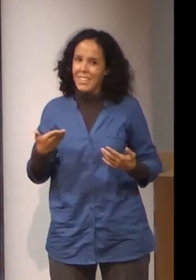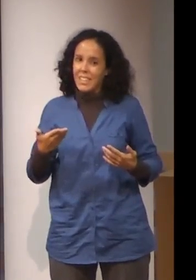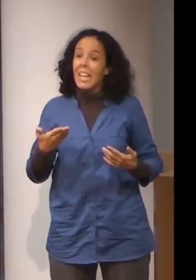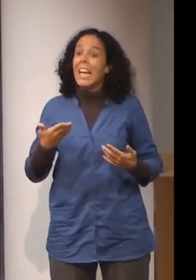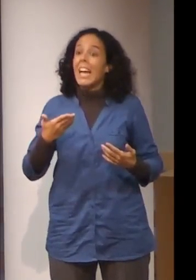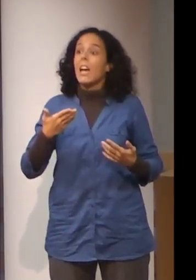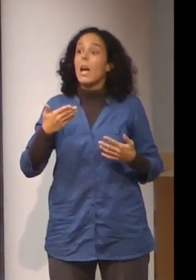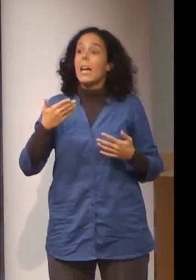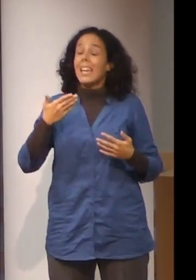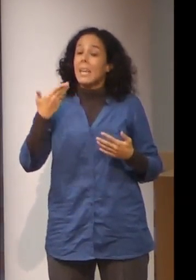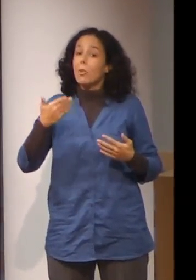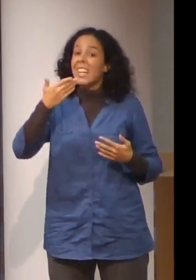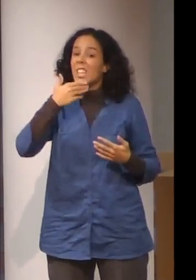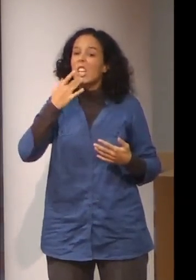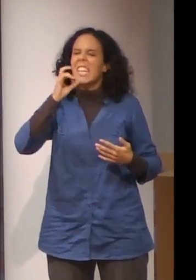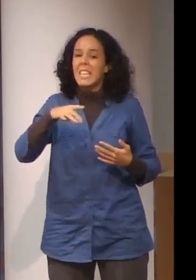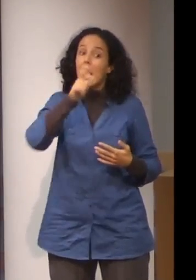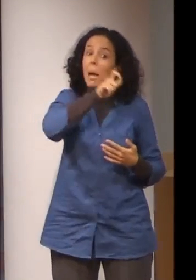su desarrollo.